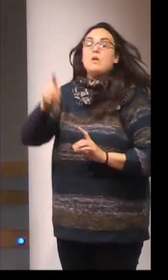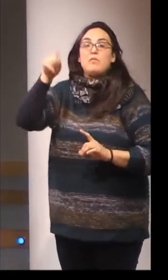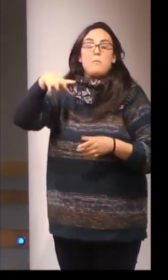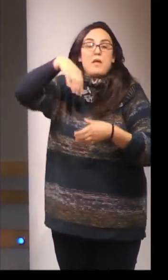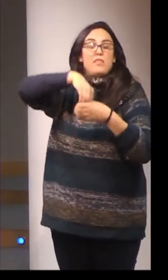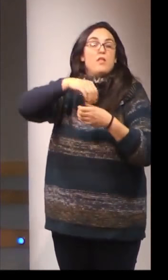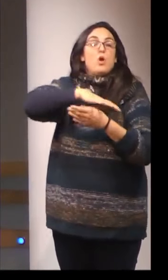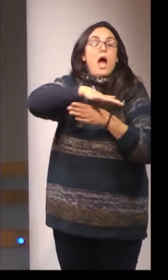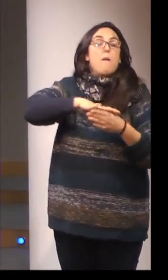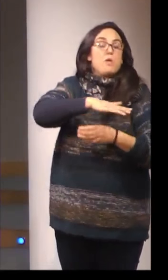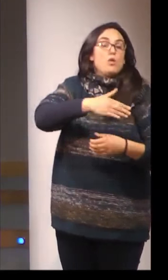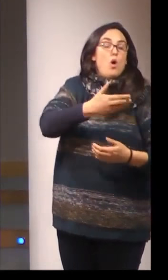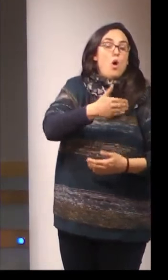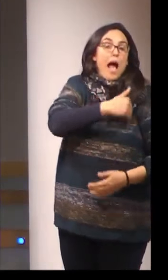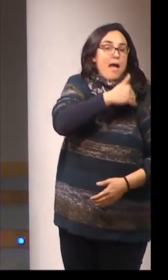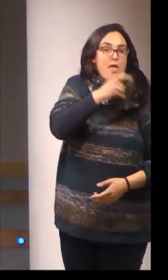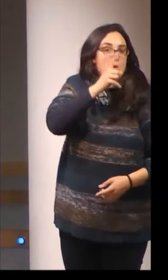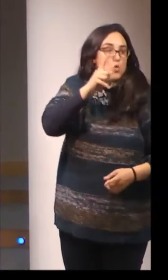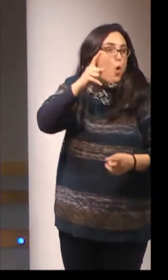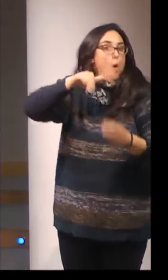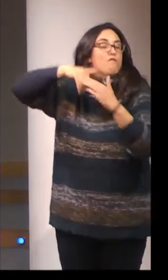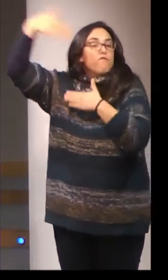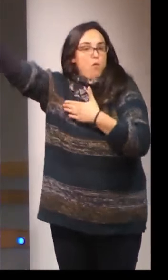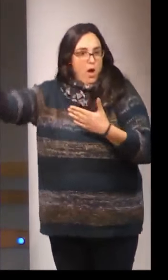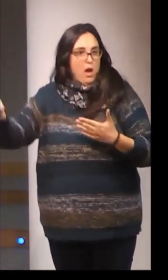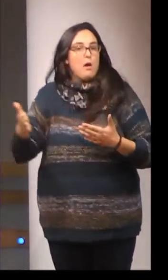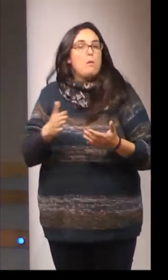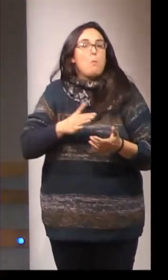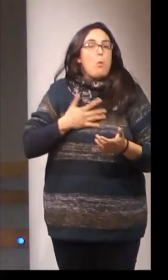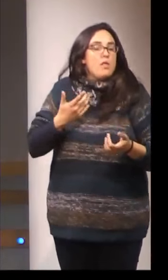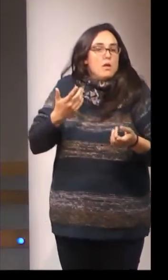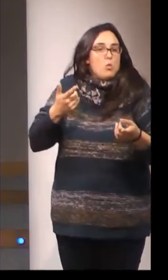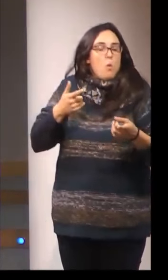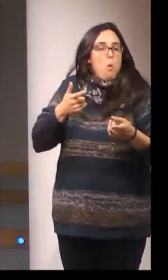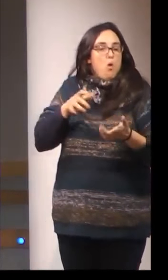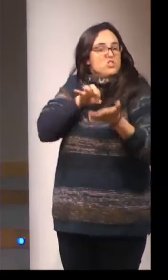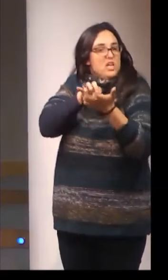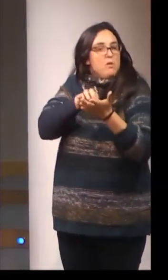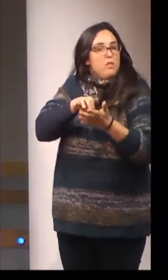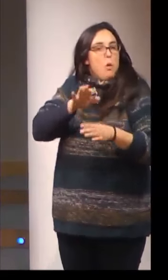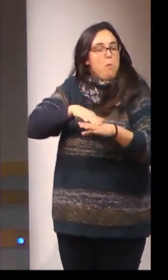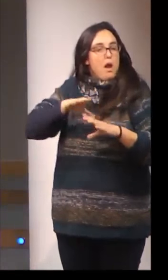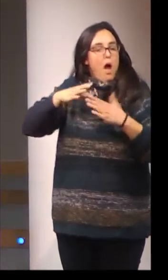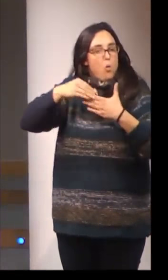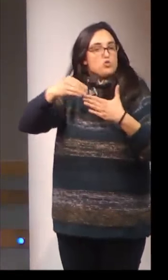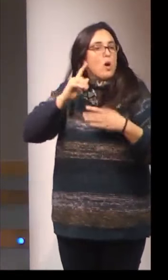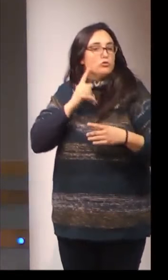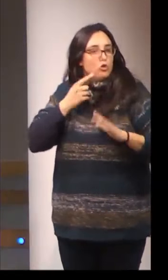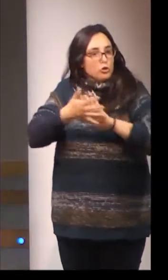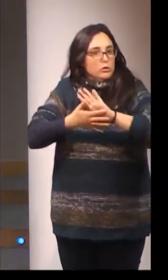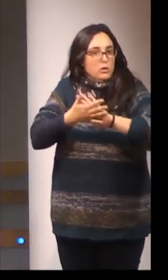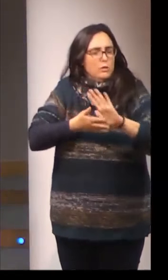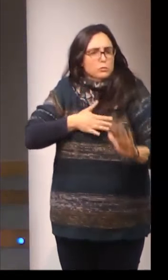utilidad. También dentro del ámbito académico y fuera de él, en servicios